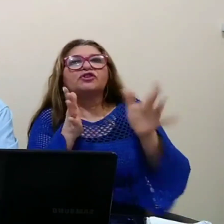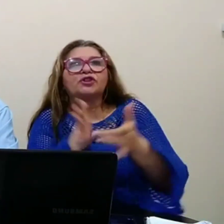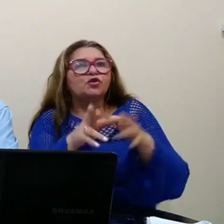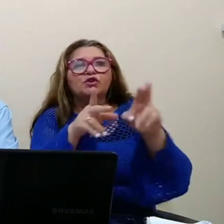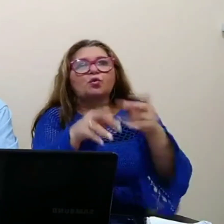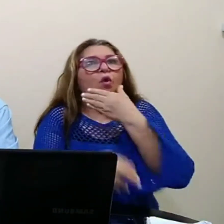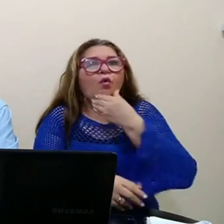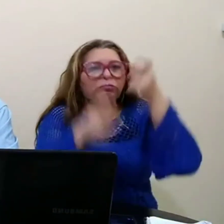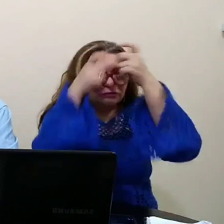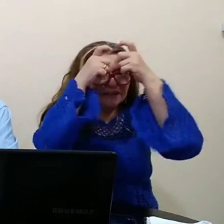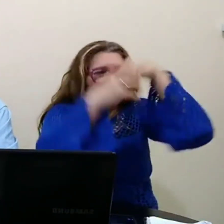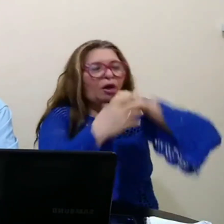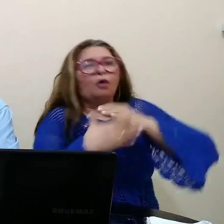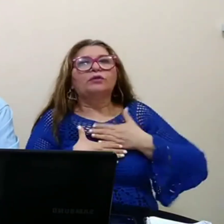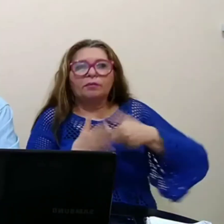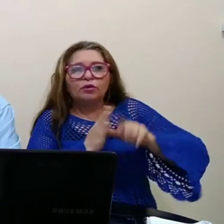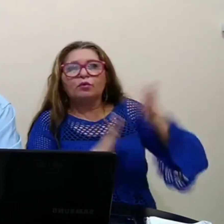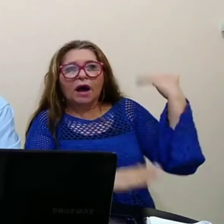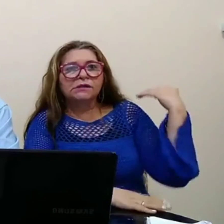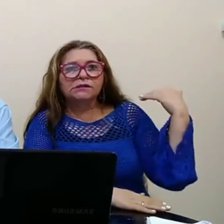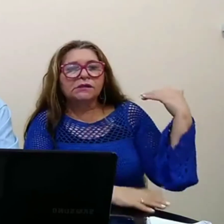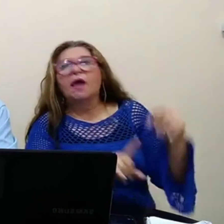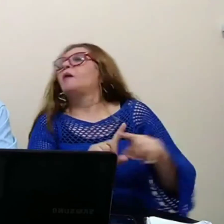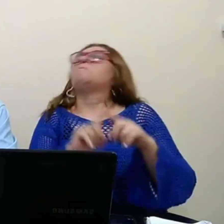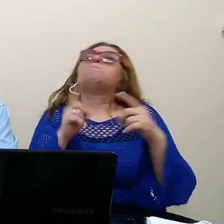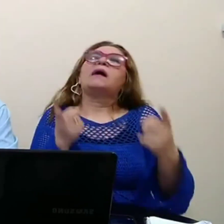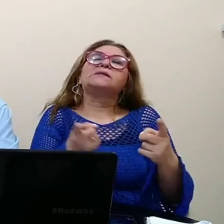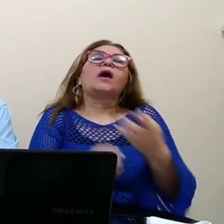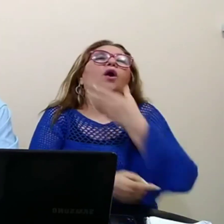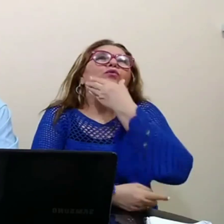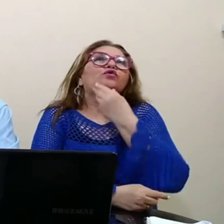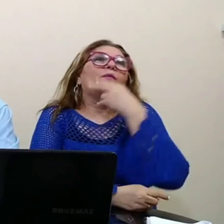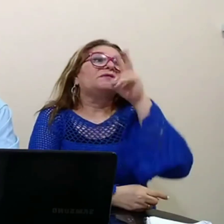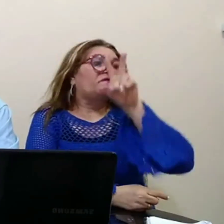como o endemoniado. Eles viram o que